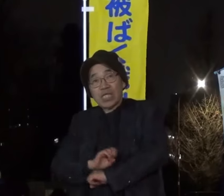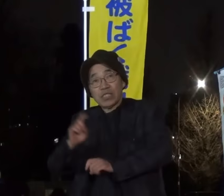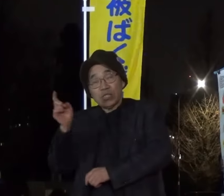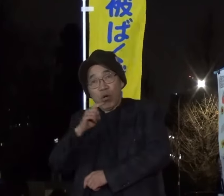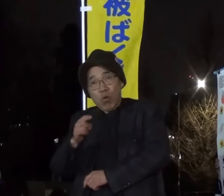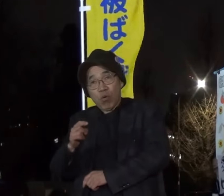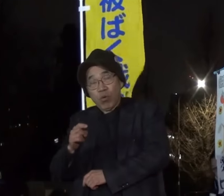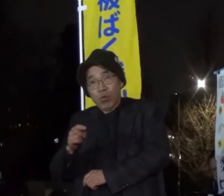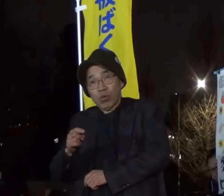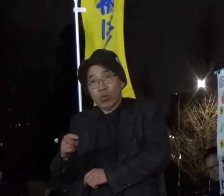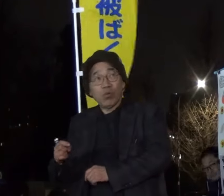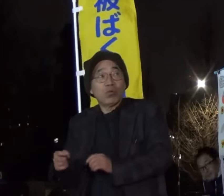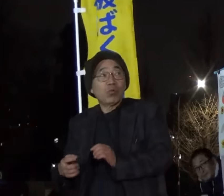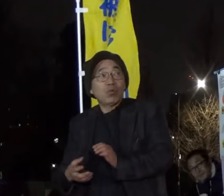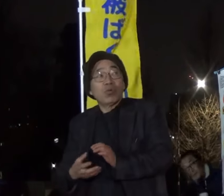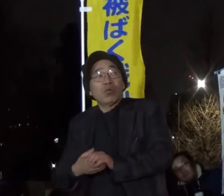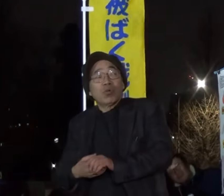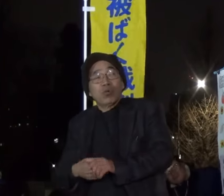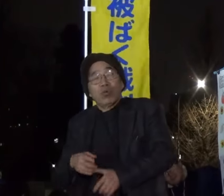記事にしていただきました。